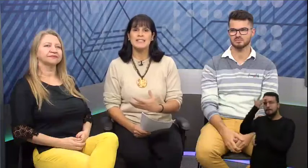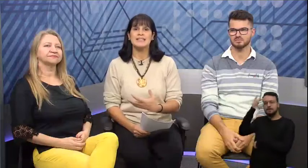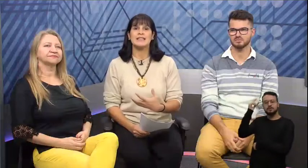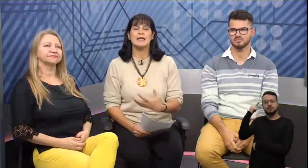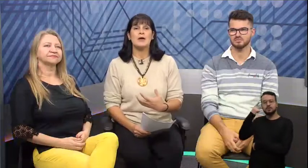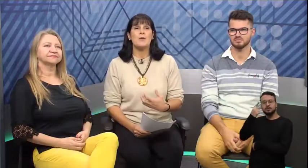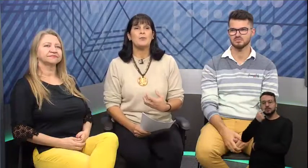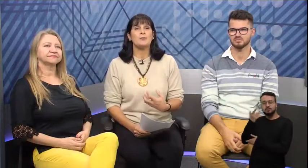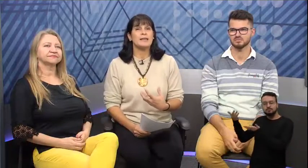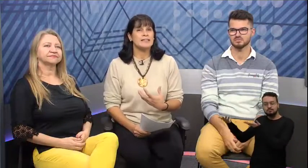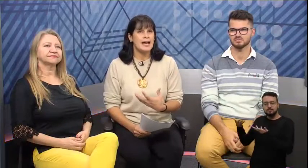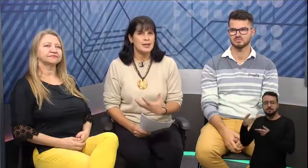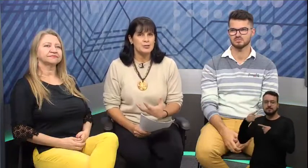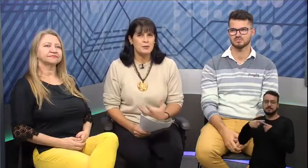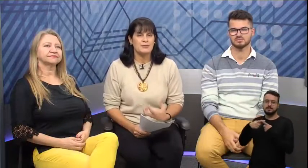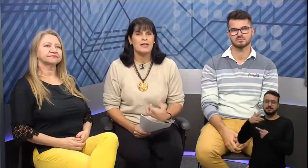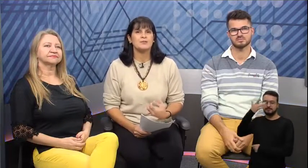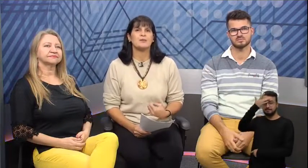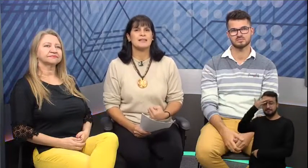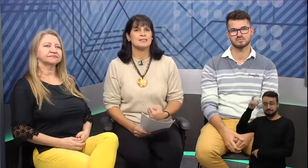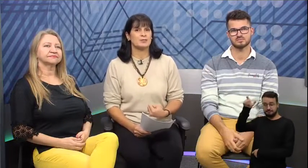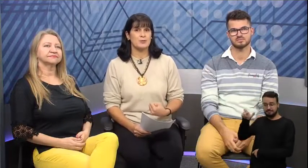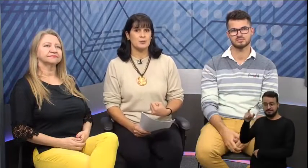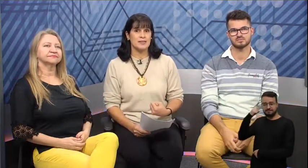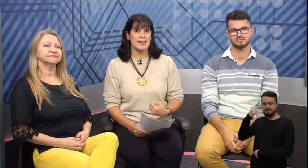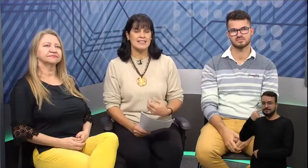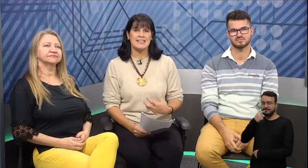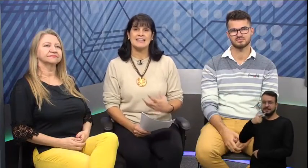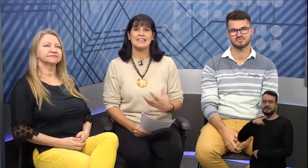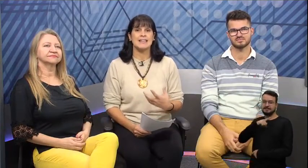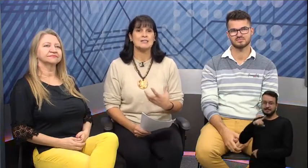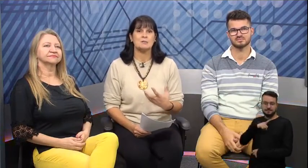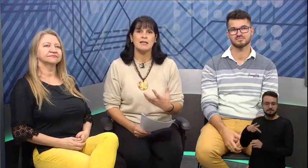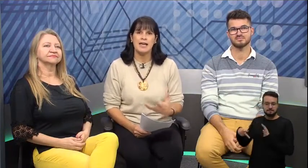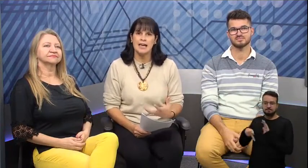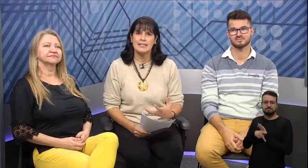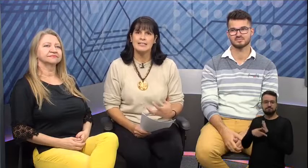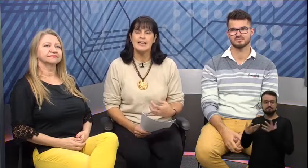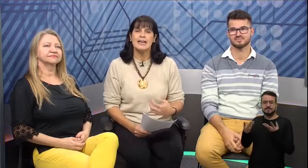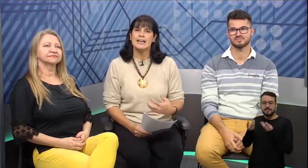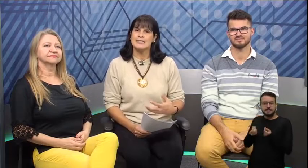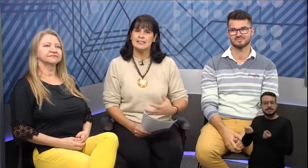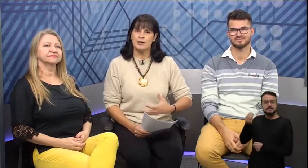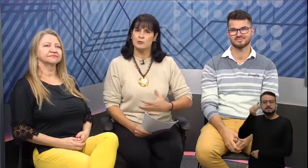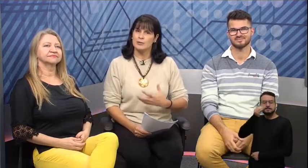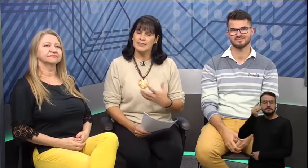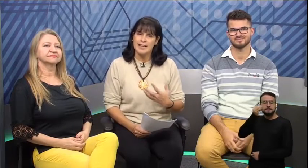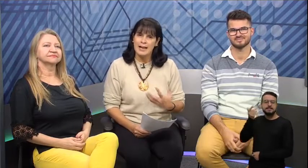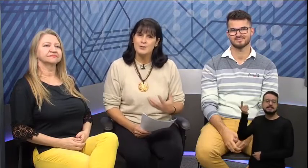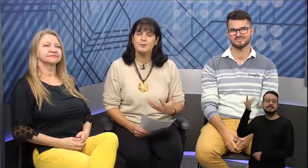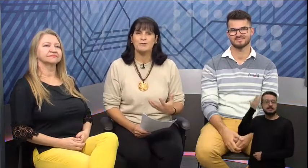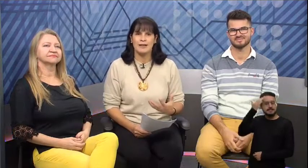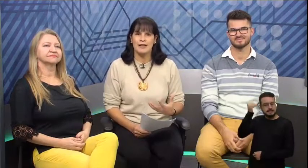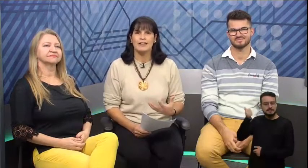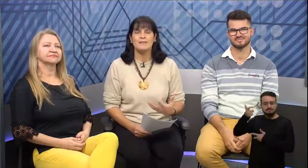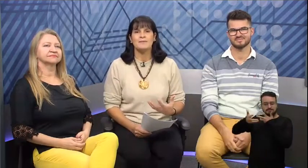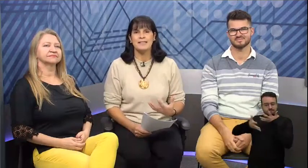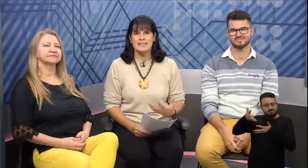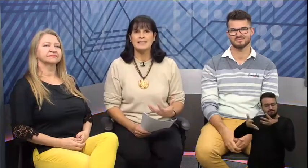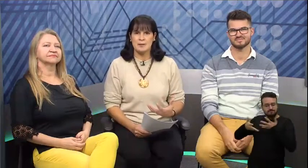que têm propriedade para falar sobre a questão da surdez, eles que têm experiência, eles que têm autoridade para falar nesse tema,